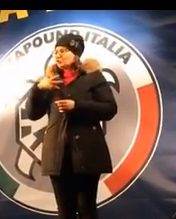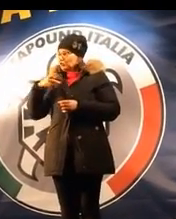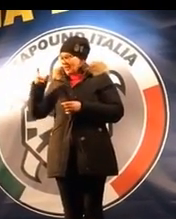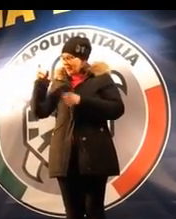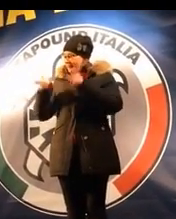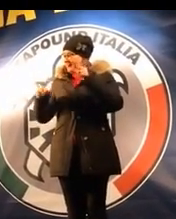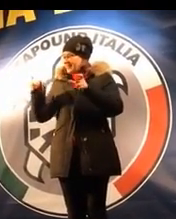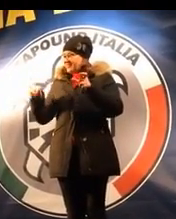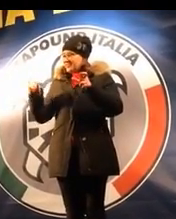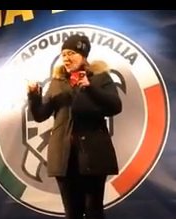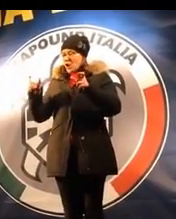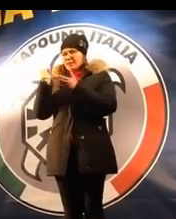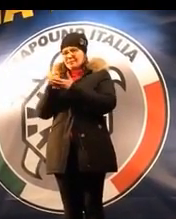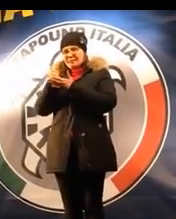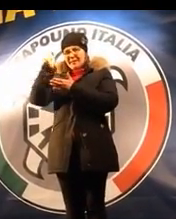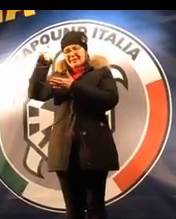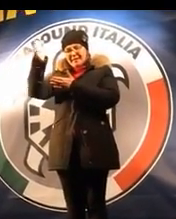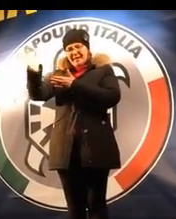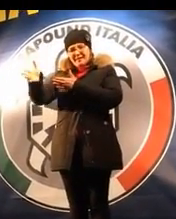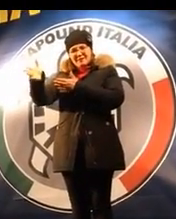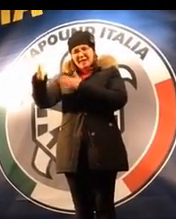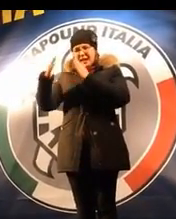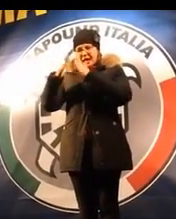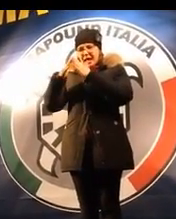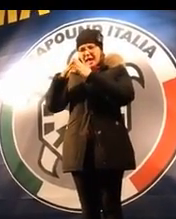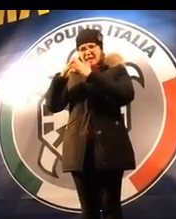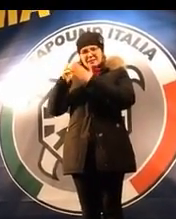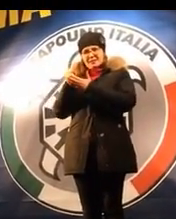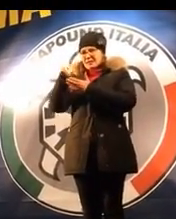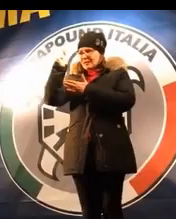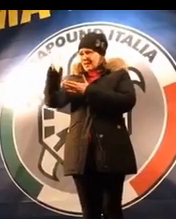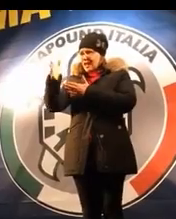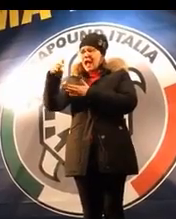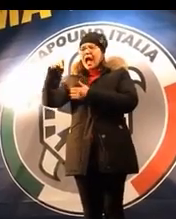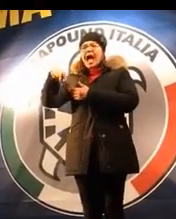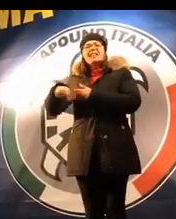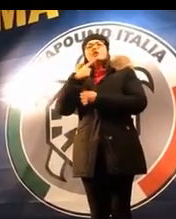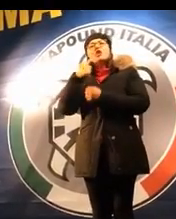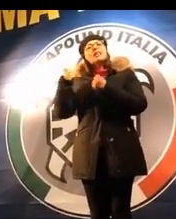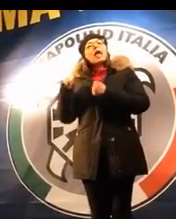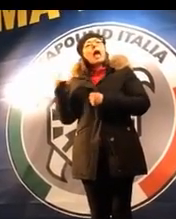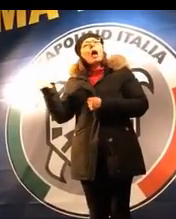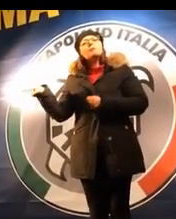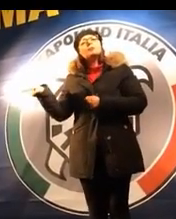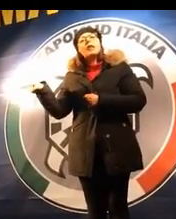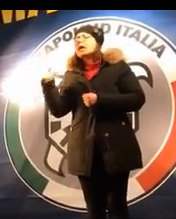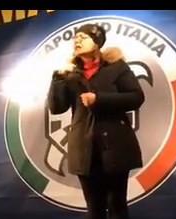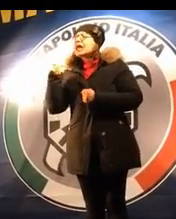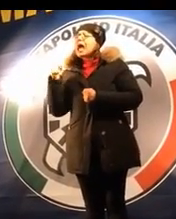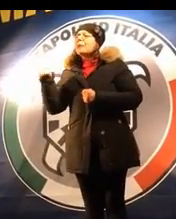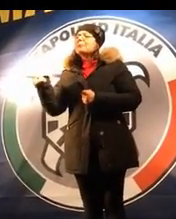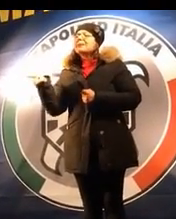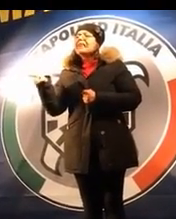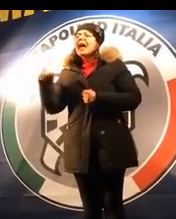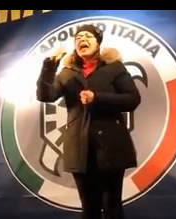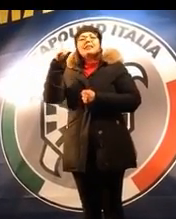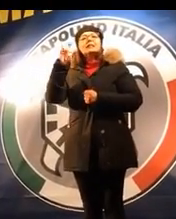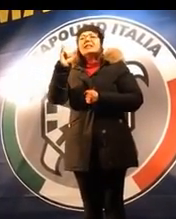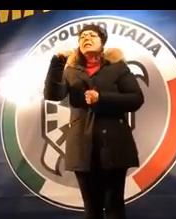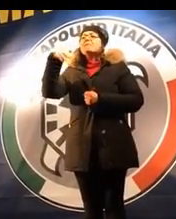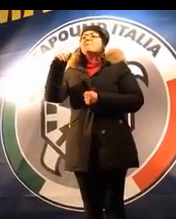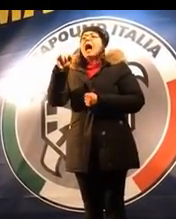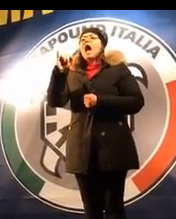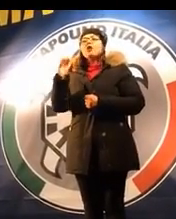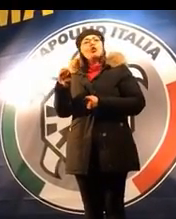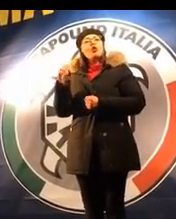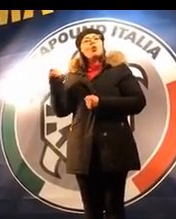abbiamo pagato tanto per difenderle, stranamente oggi ci abita Luigi Di Maio. Non abita nello stesso palazzo, però si è comprato una